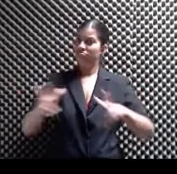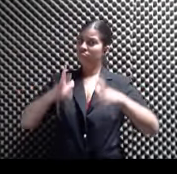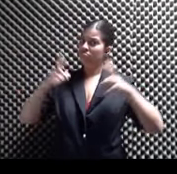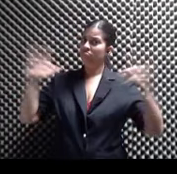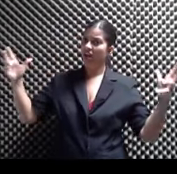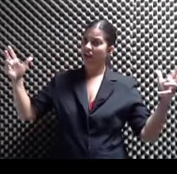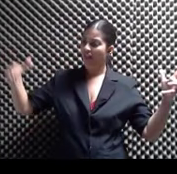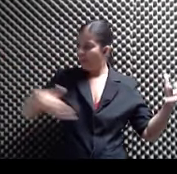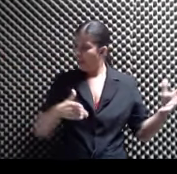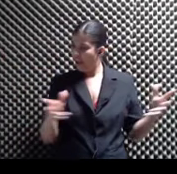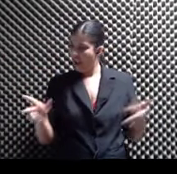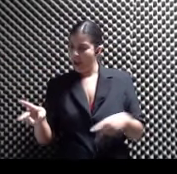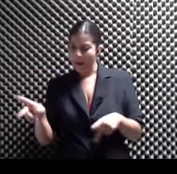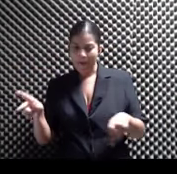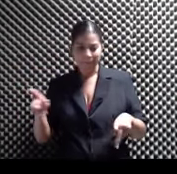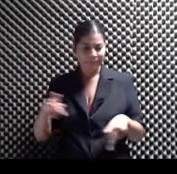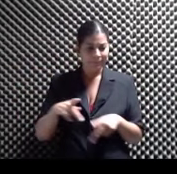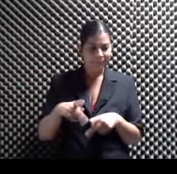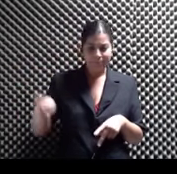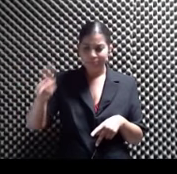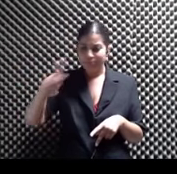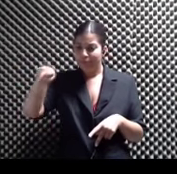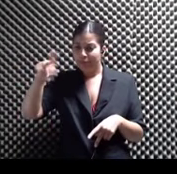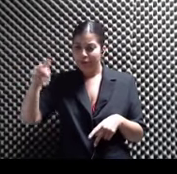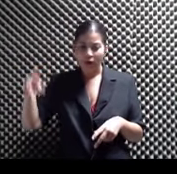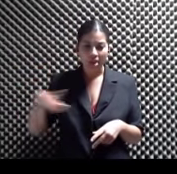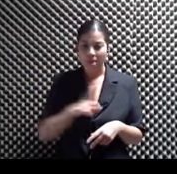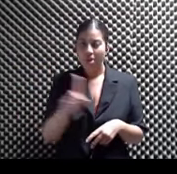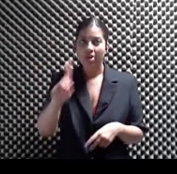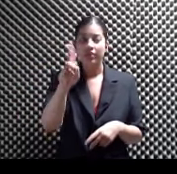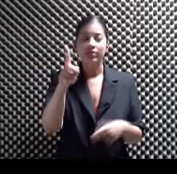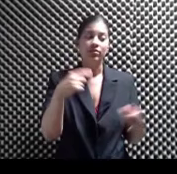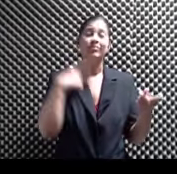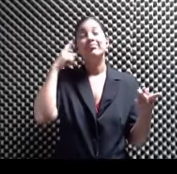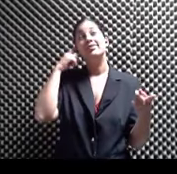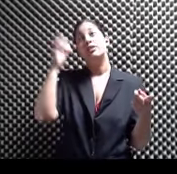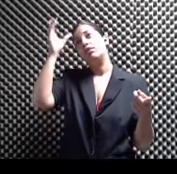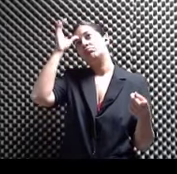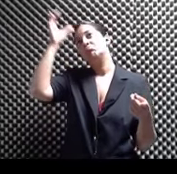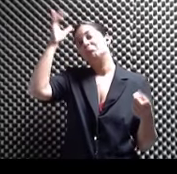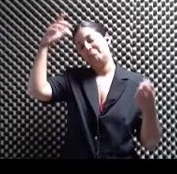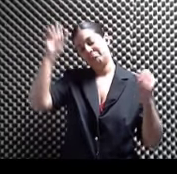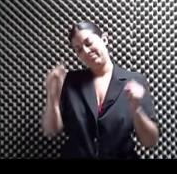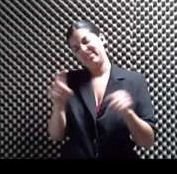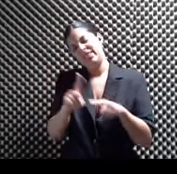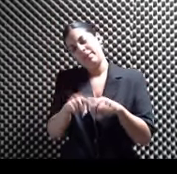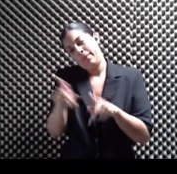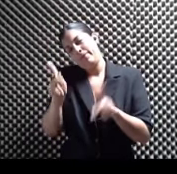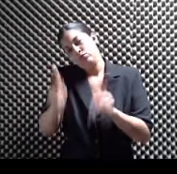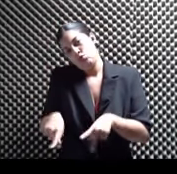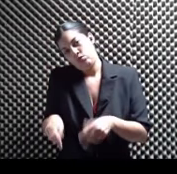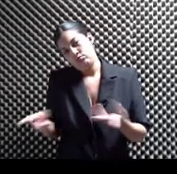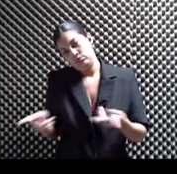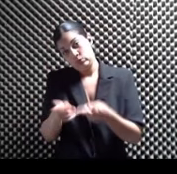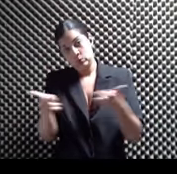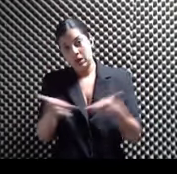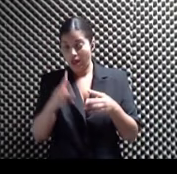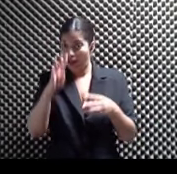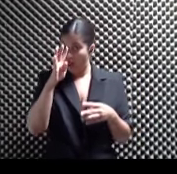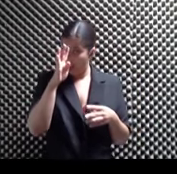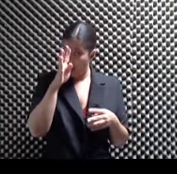tarima y van para el sitio donde cocinan. Yo creo que la creatividad es el límite, ¿no? Eso depende de la persona que coja ese espacio